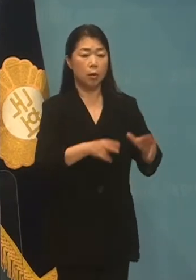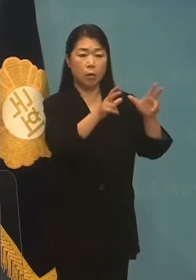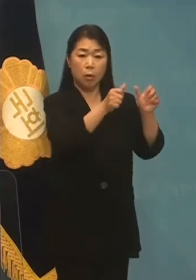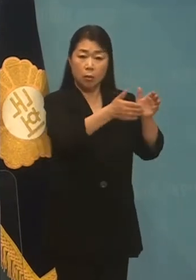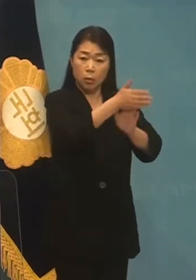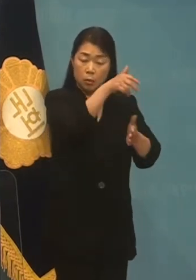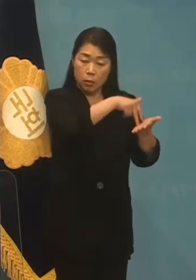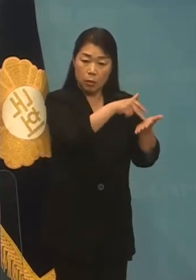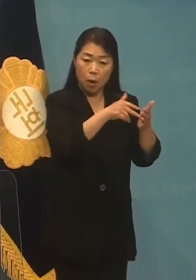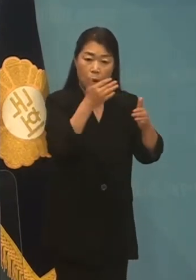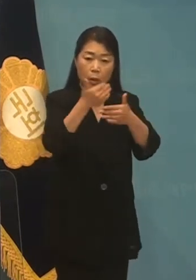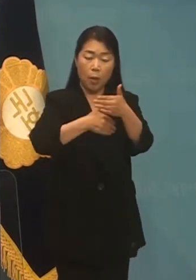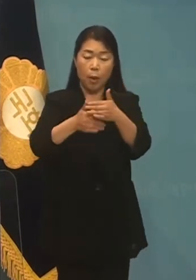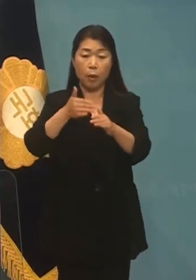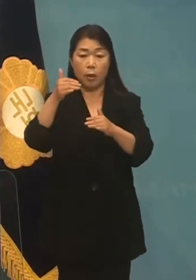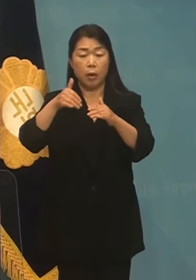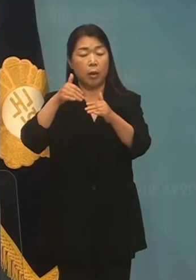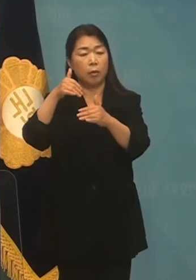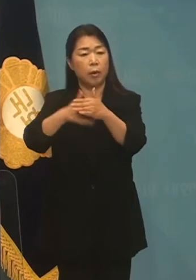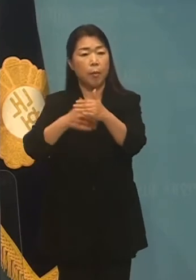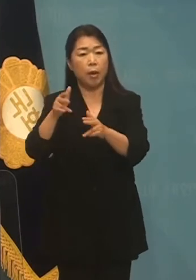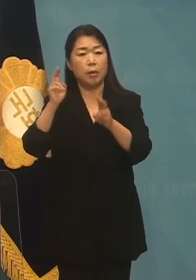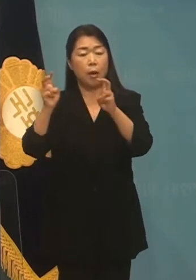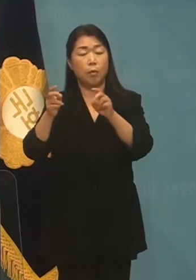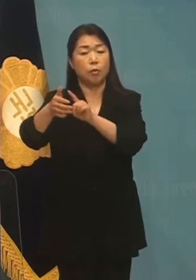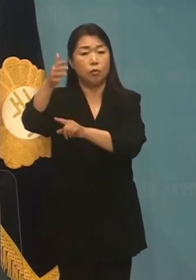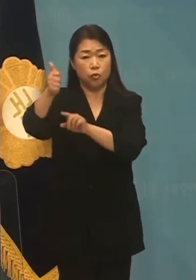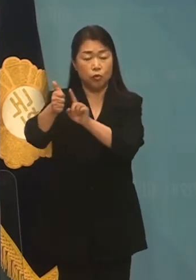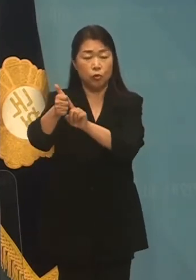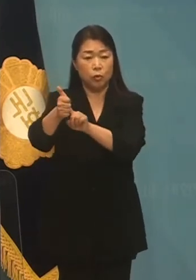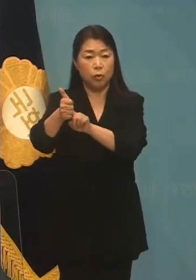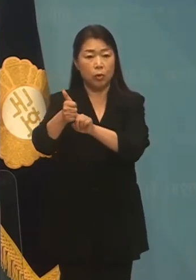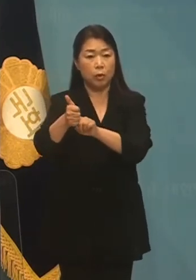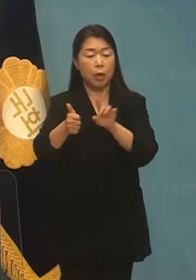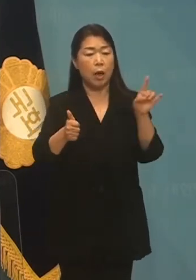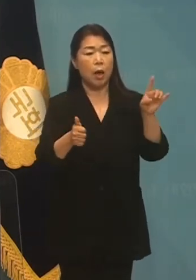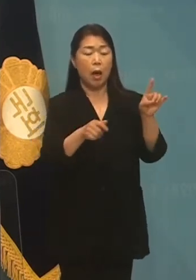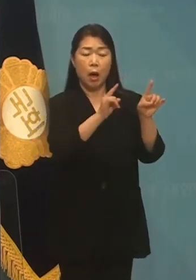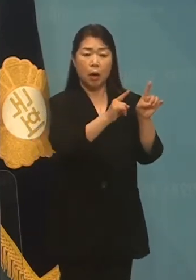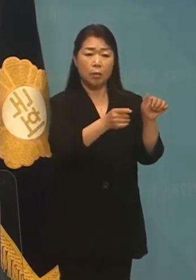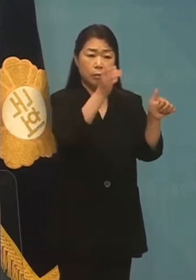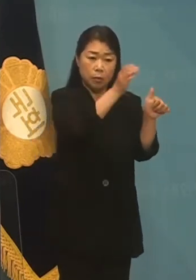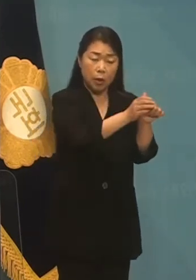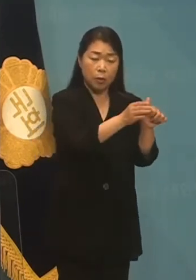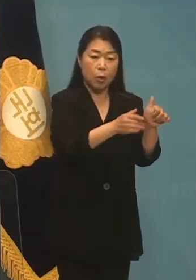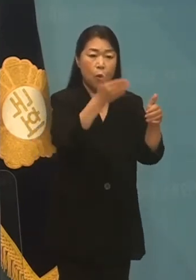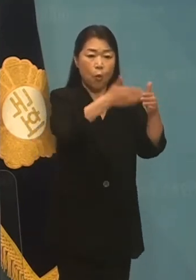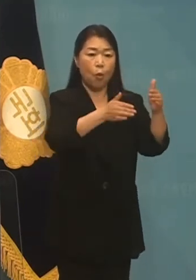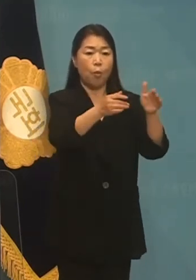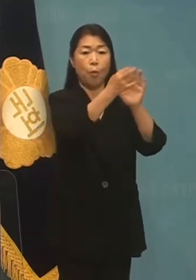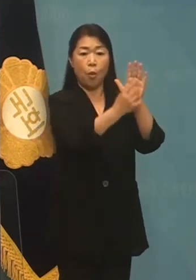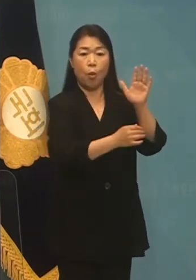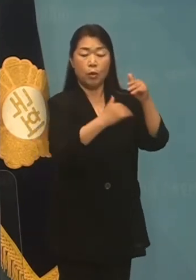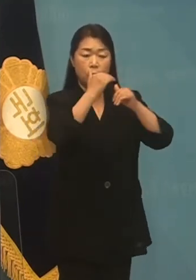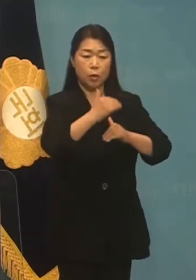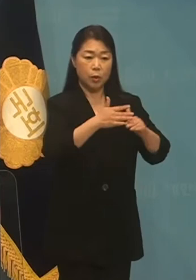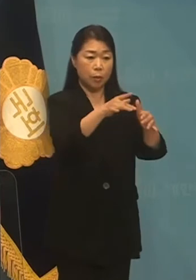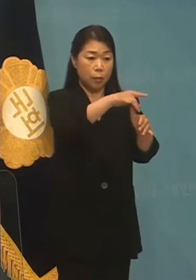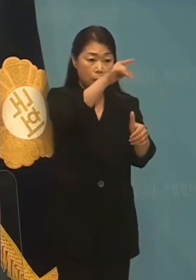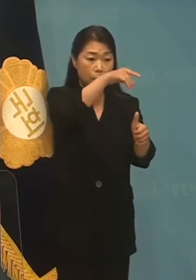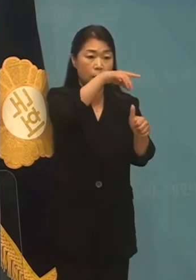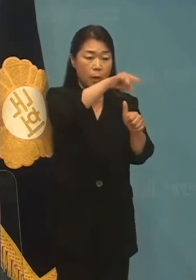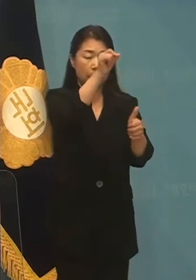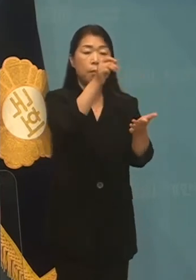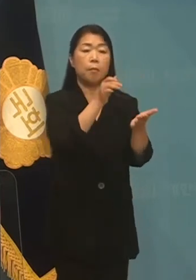성남시는 개발사업의 사업자로서 하나은행 컨소시엄을 공모 절차로